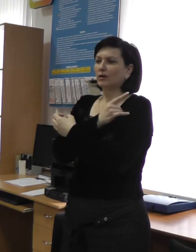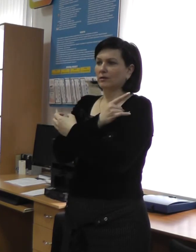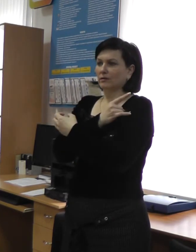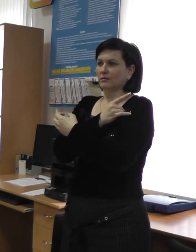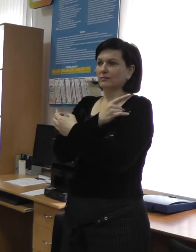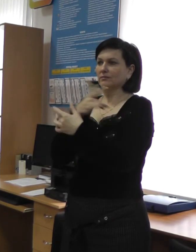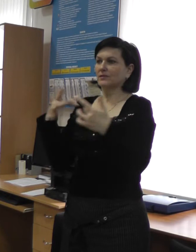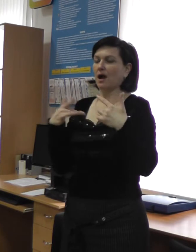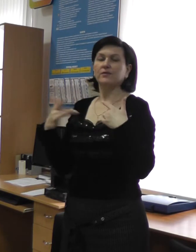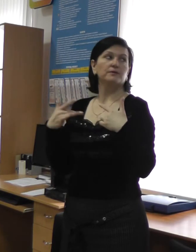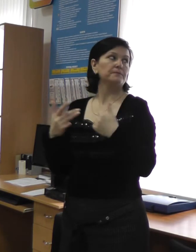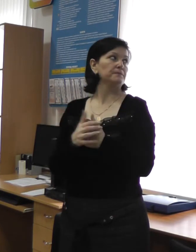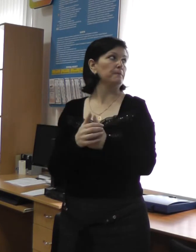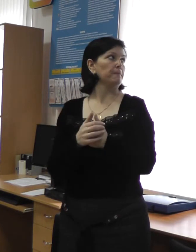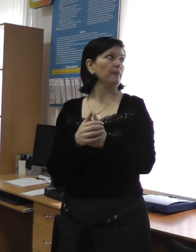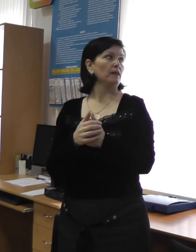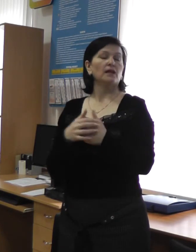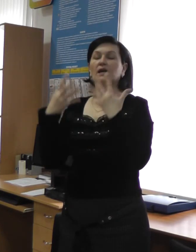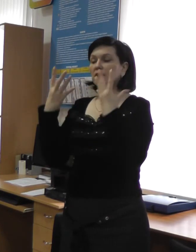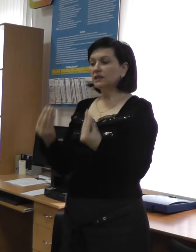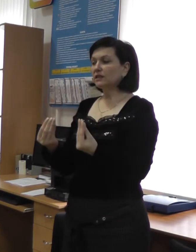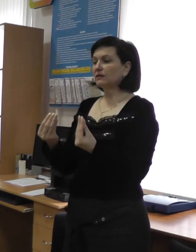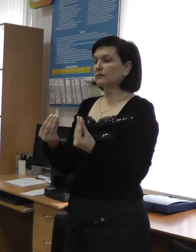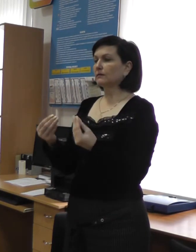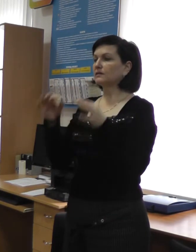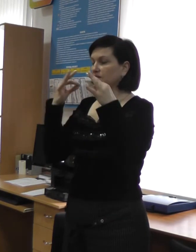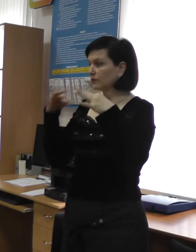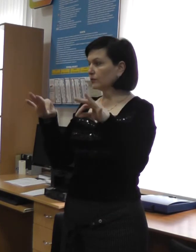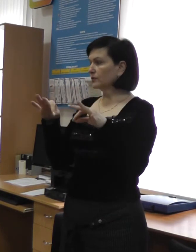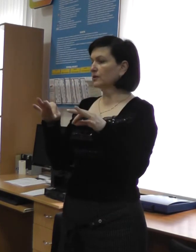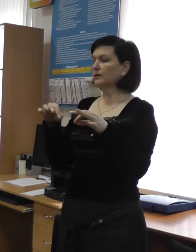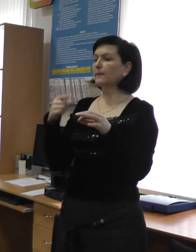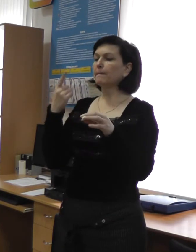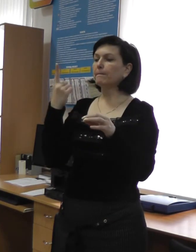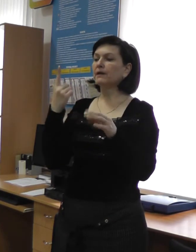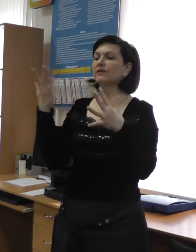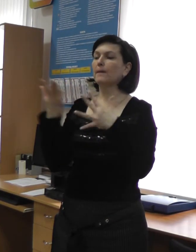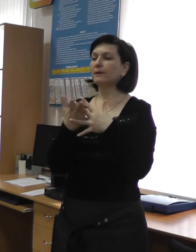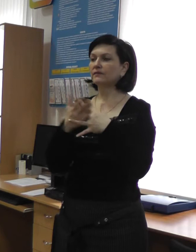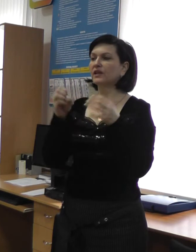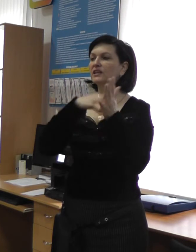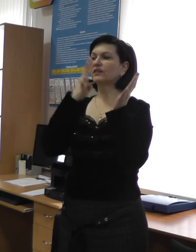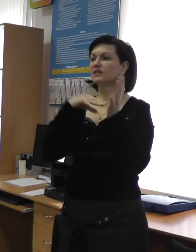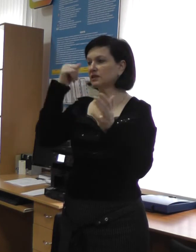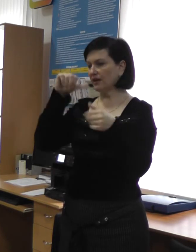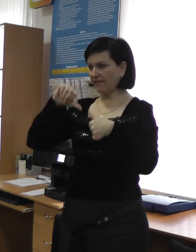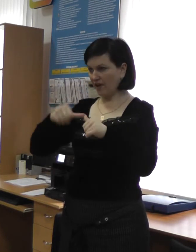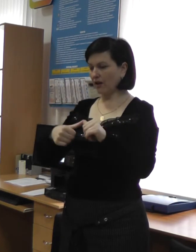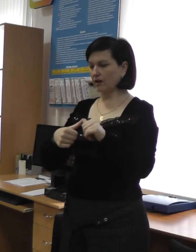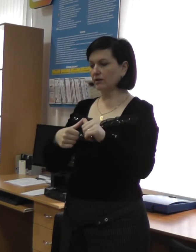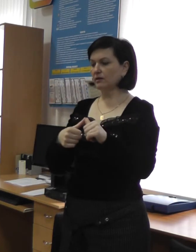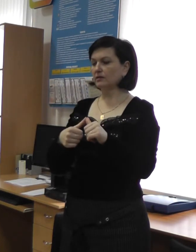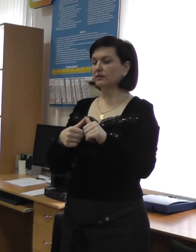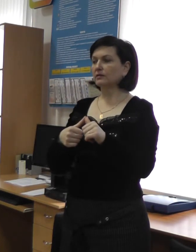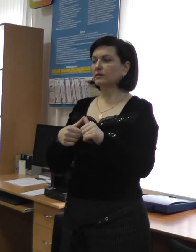теремок». История Дня независимости уходит корнями в первую половину XIX века, когда созданное одесскими